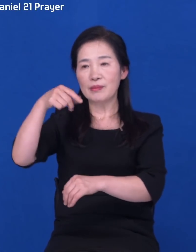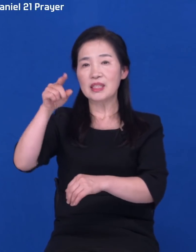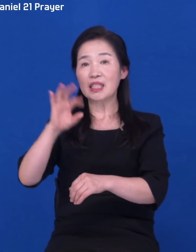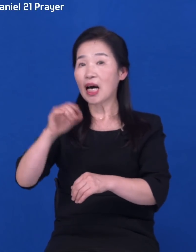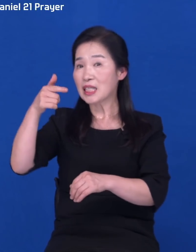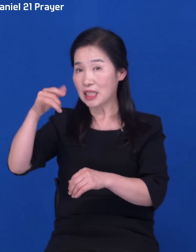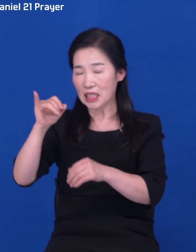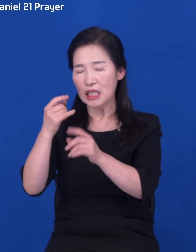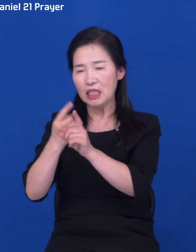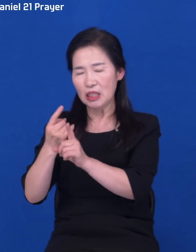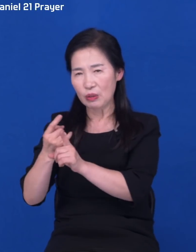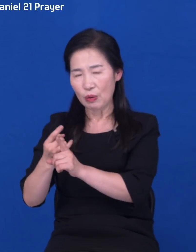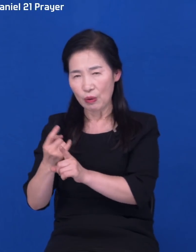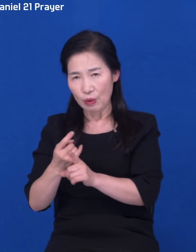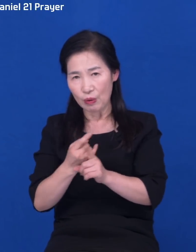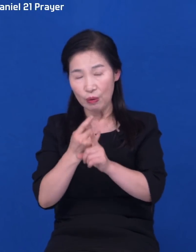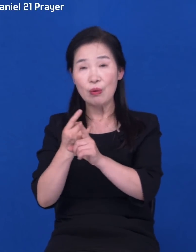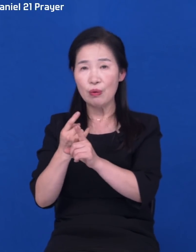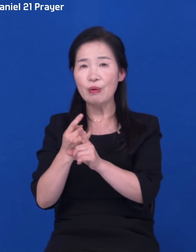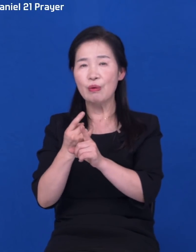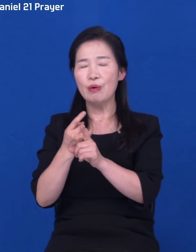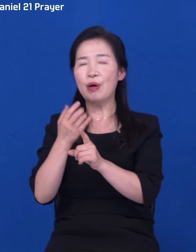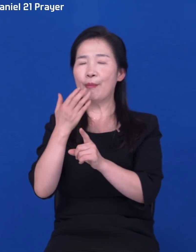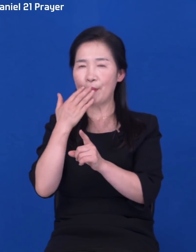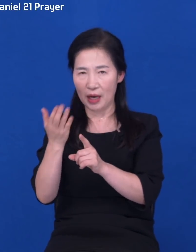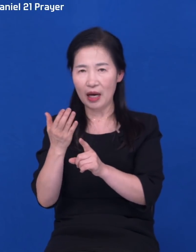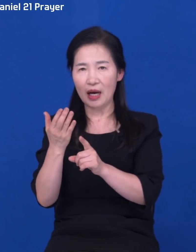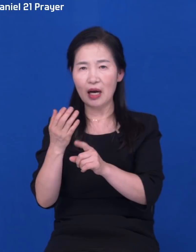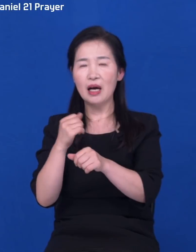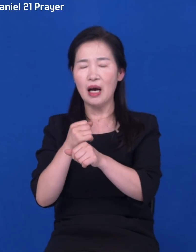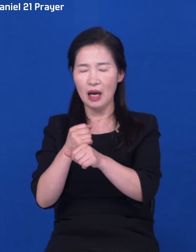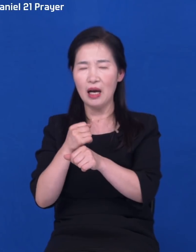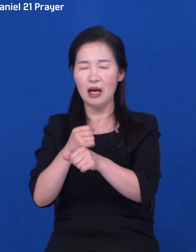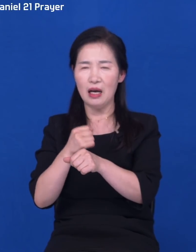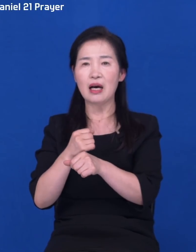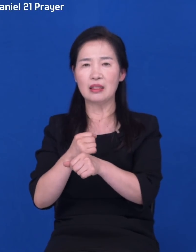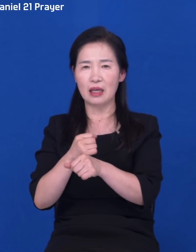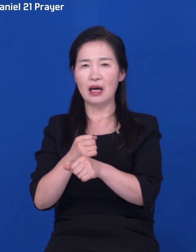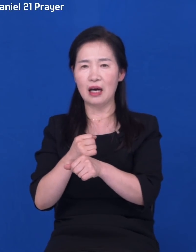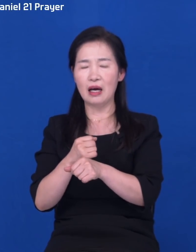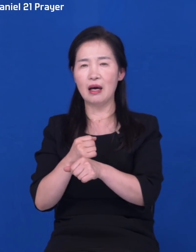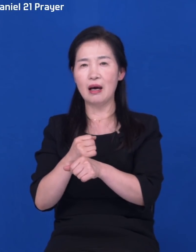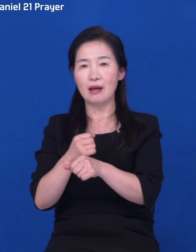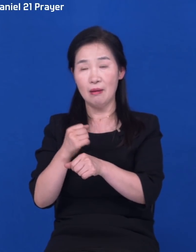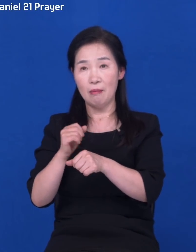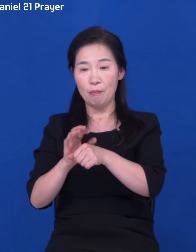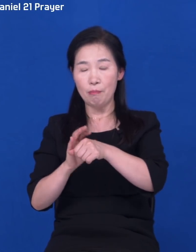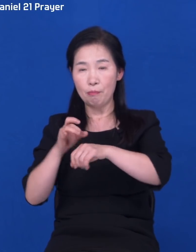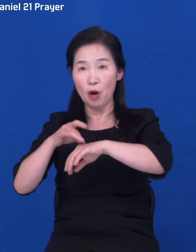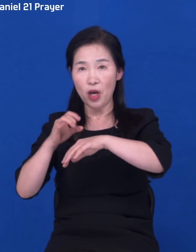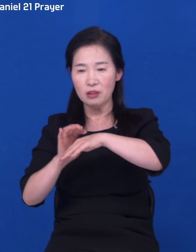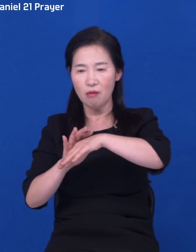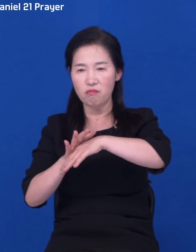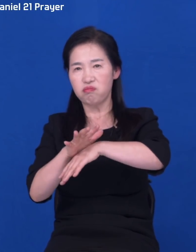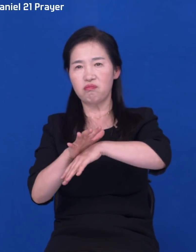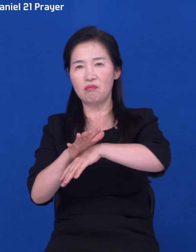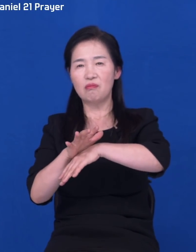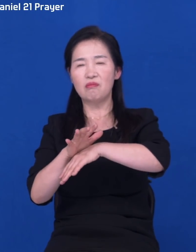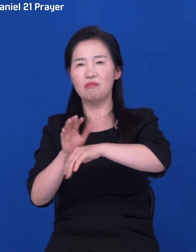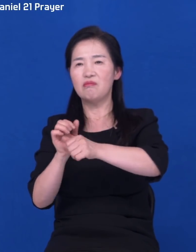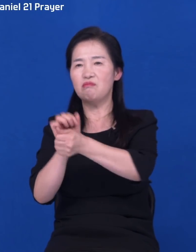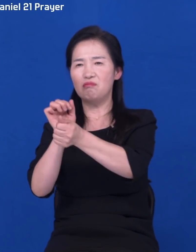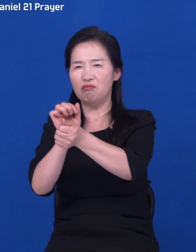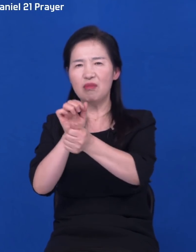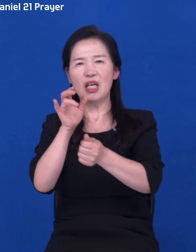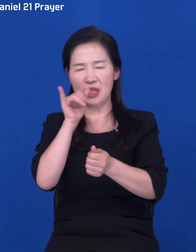암들이 이제 밖으로 뛰어나가기 시작했다는 이제 신호라고 하더라고요. 그거를 이제 받으면서 이제 또 부르시는구나 하고 할